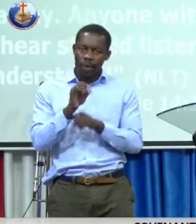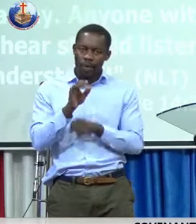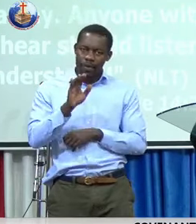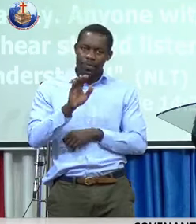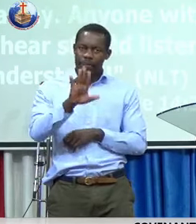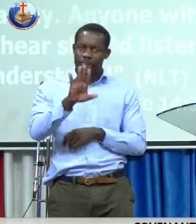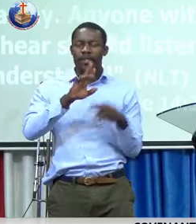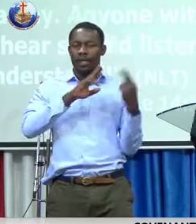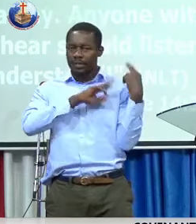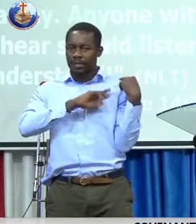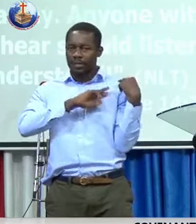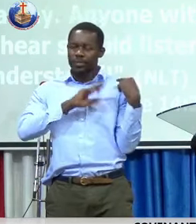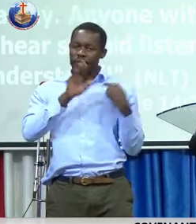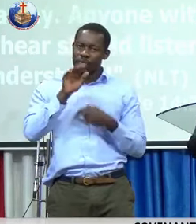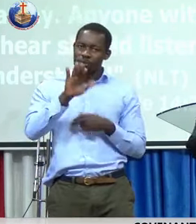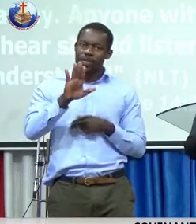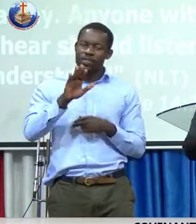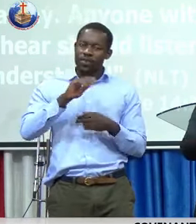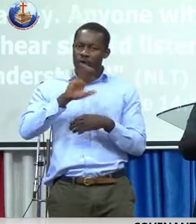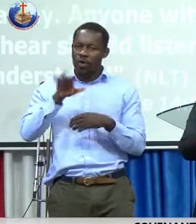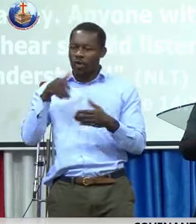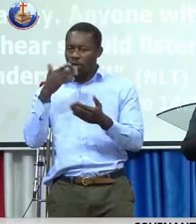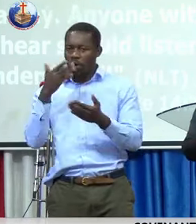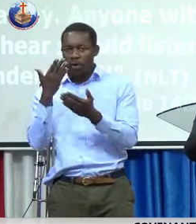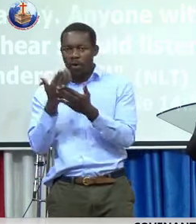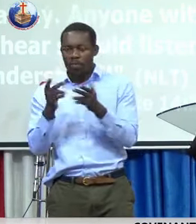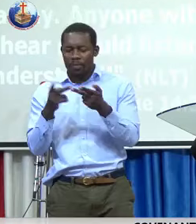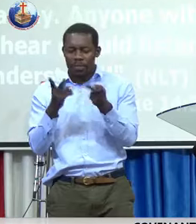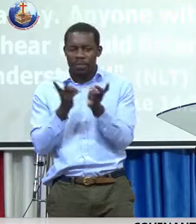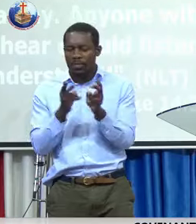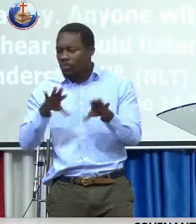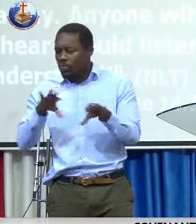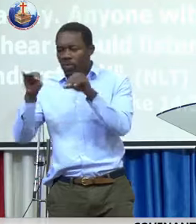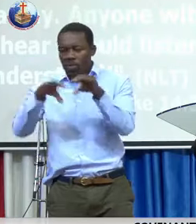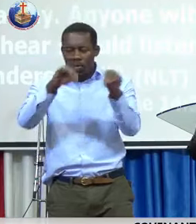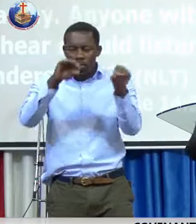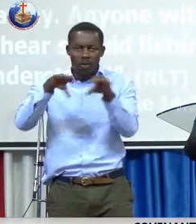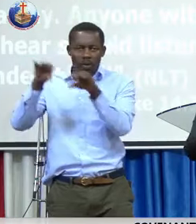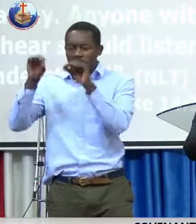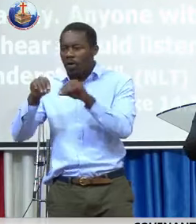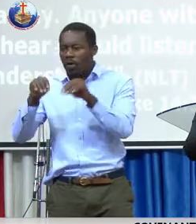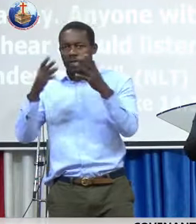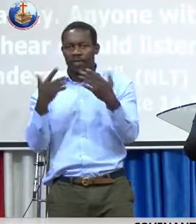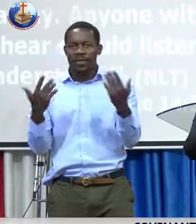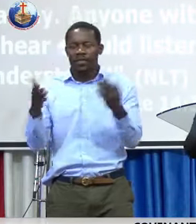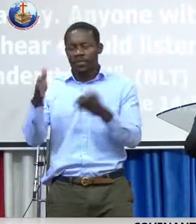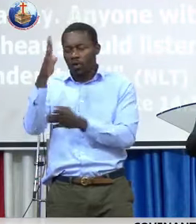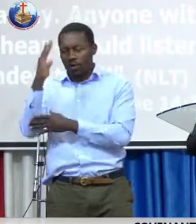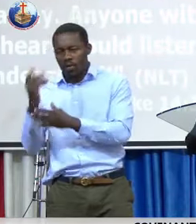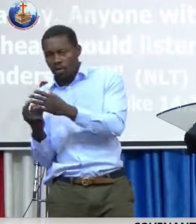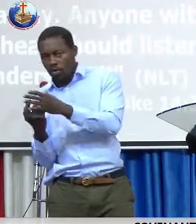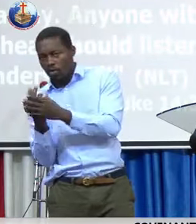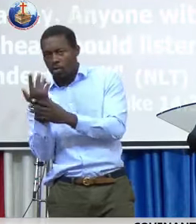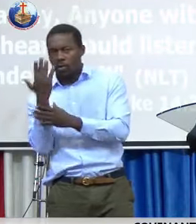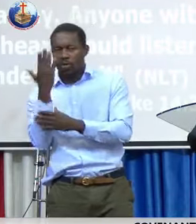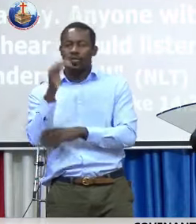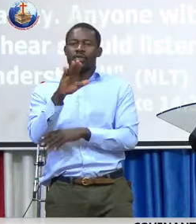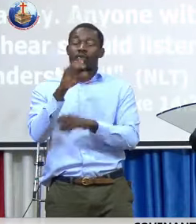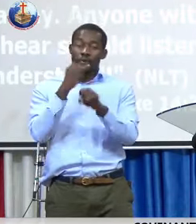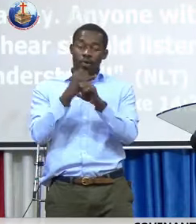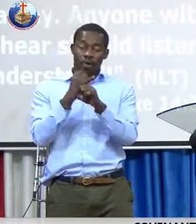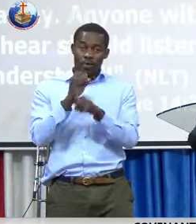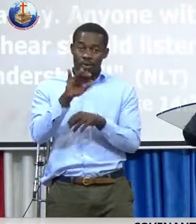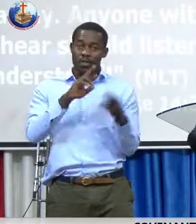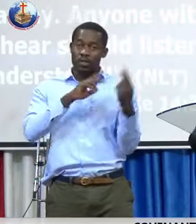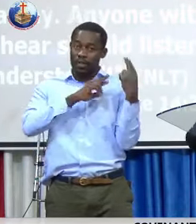the things of God are growing. Ni jukumu letu kuhakikisha kwamba kokote tuendako vitu vya Mungu vinakuwa. It is our mandate to ensure